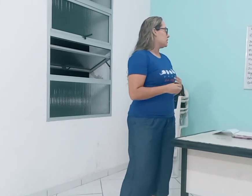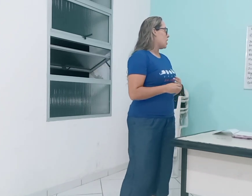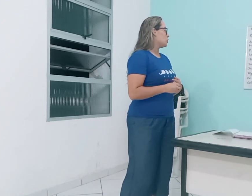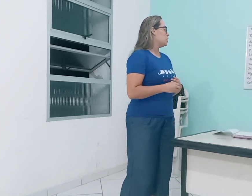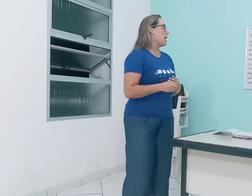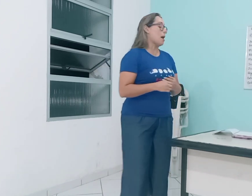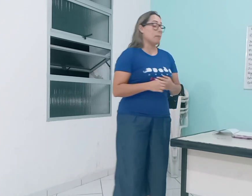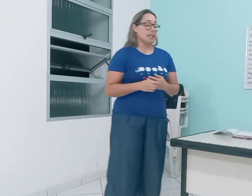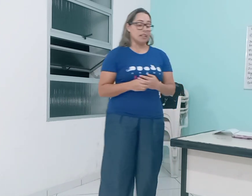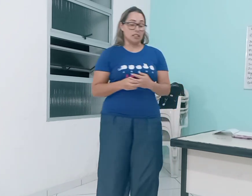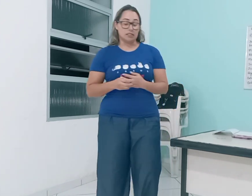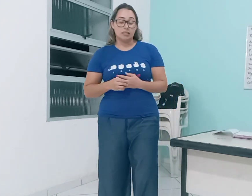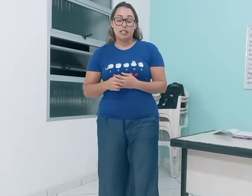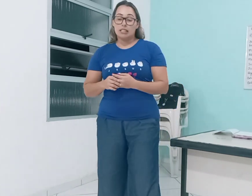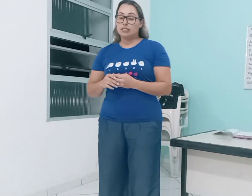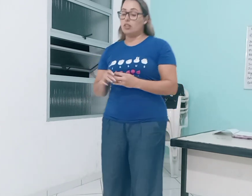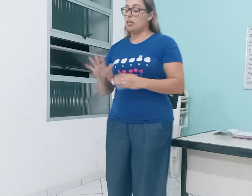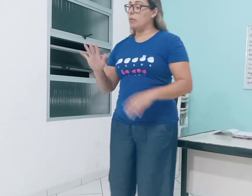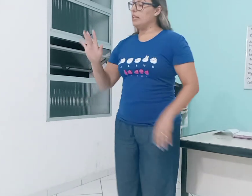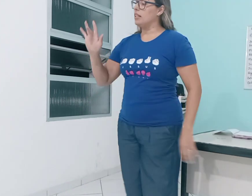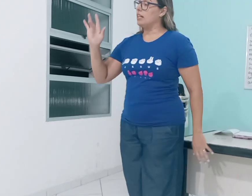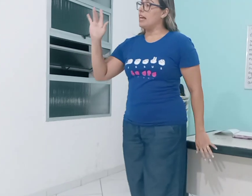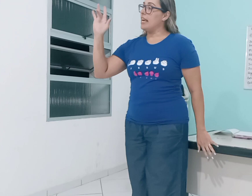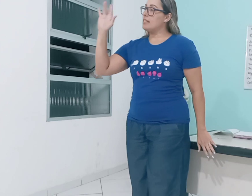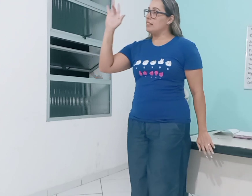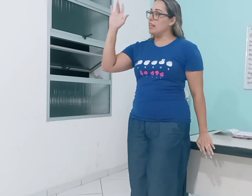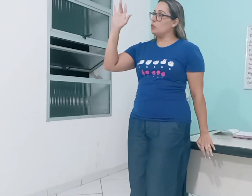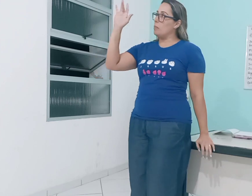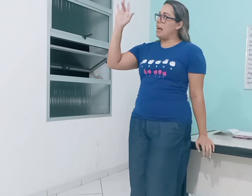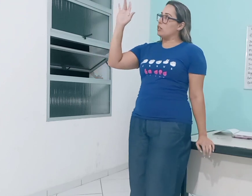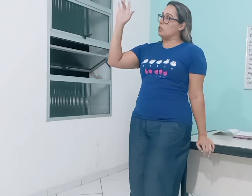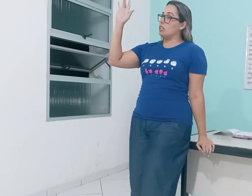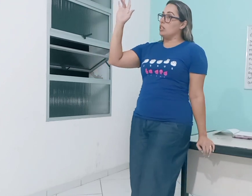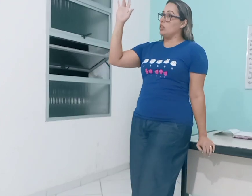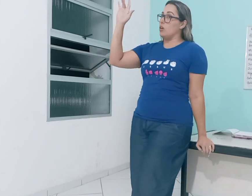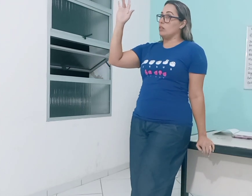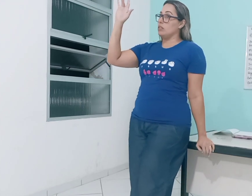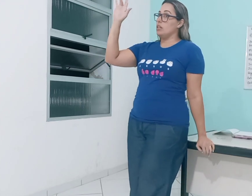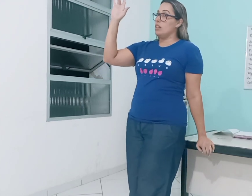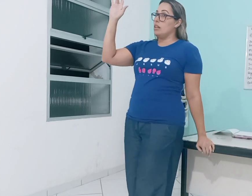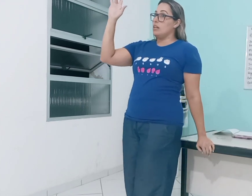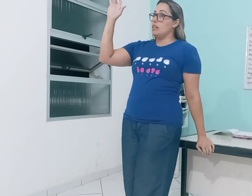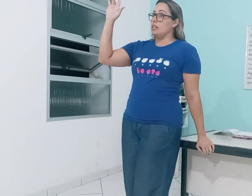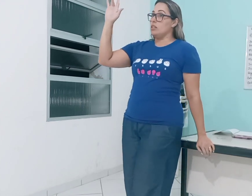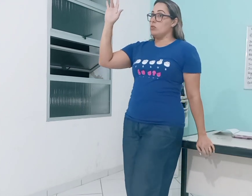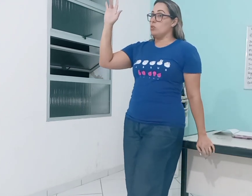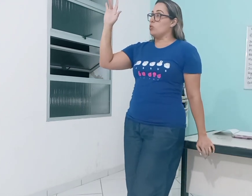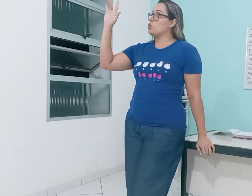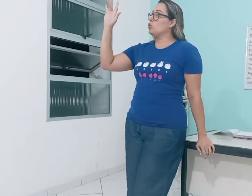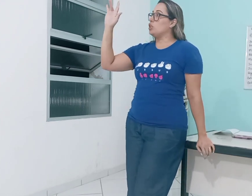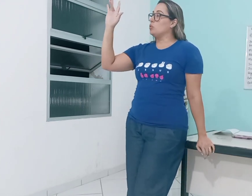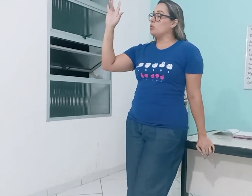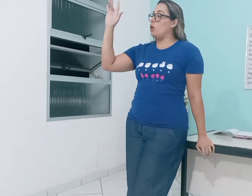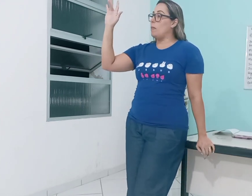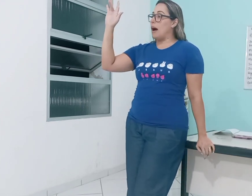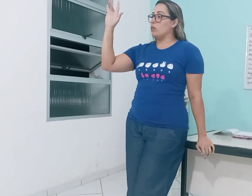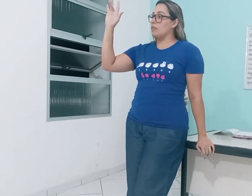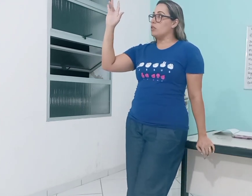Sinal de amanhã. Sinal de amanhã, esse dedo médio aqui, ó. Isso, os outros continuam normal, tá vendo? Só o